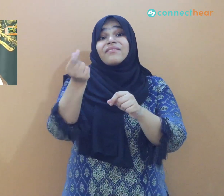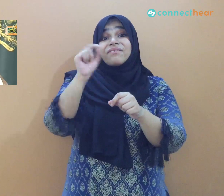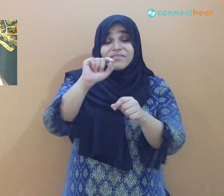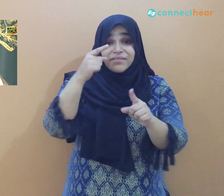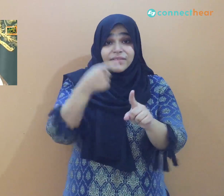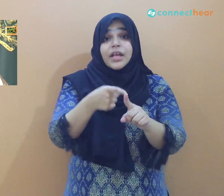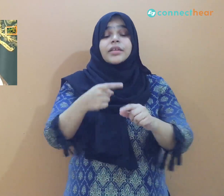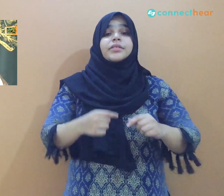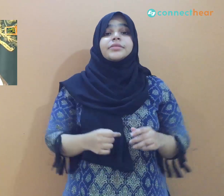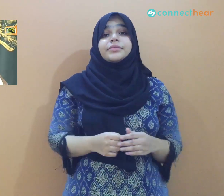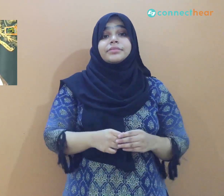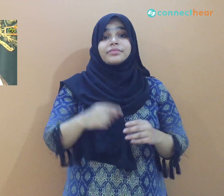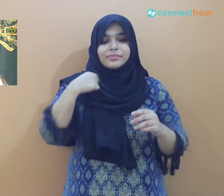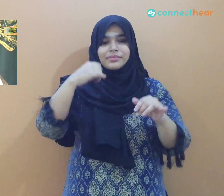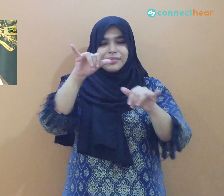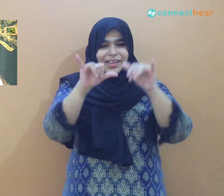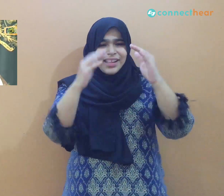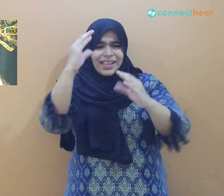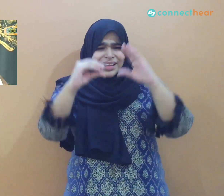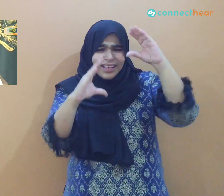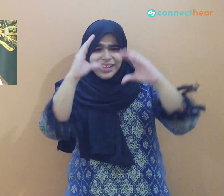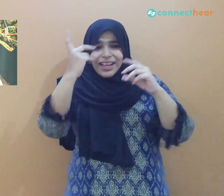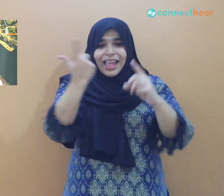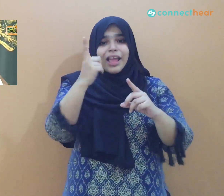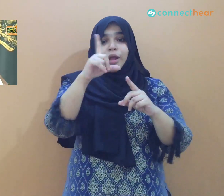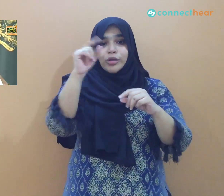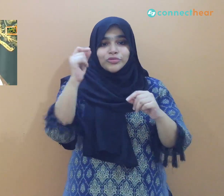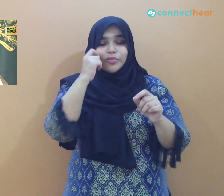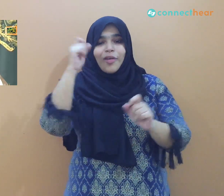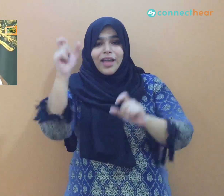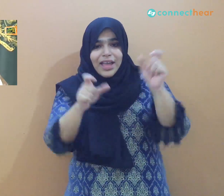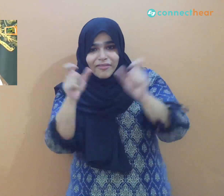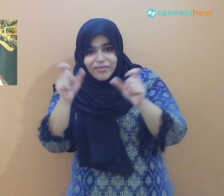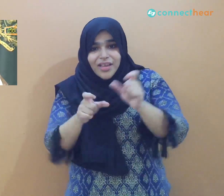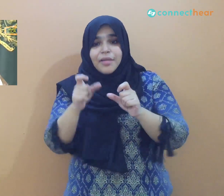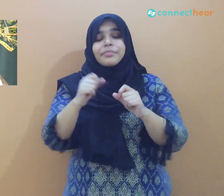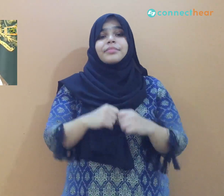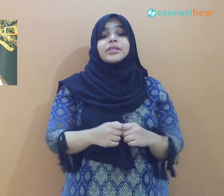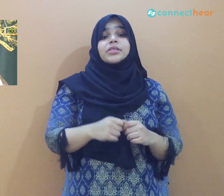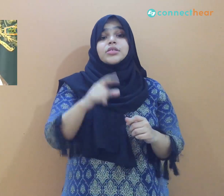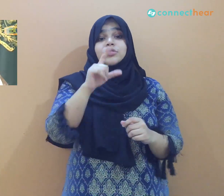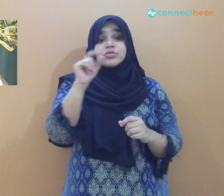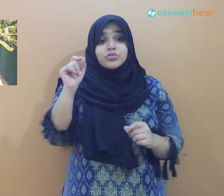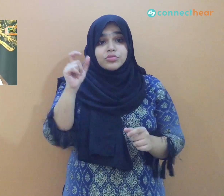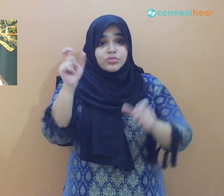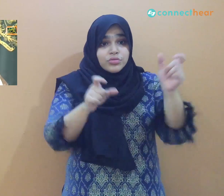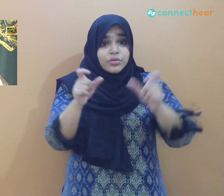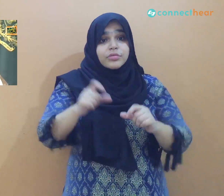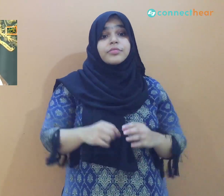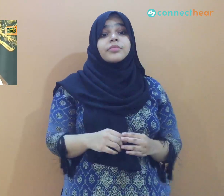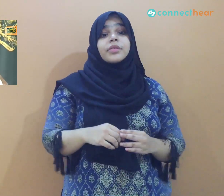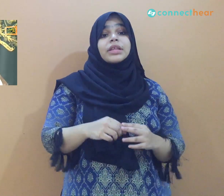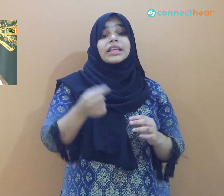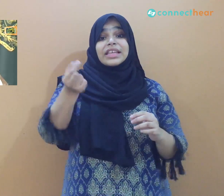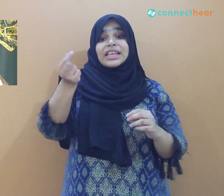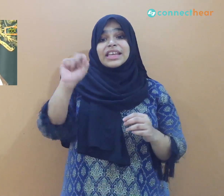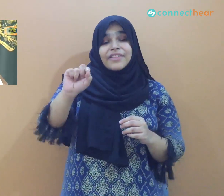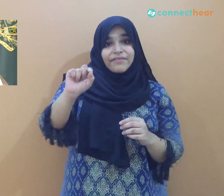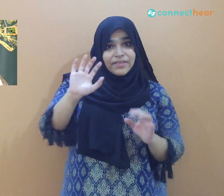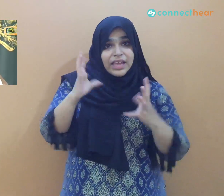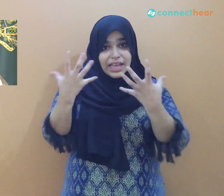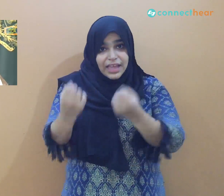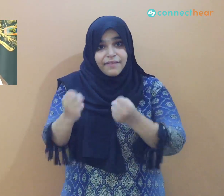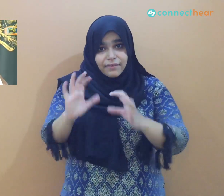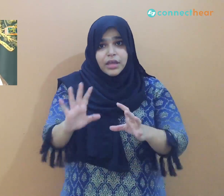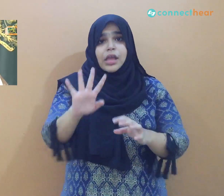کی جو ہم ایسٹیمیٹ کرتے ہیں کہ ہر 100 مریض میں سے, ہر 100 وہ لوگوں سے جن کو انفیکشن ہوتی ہے,